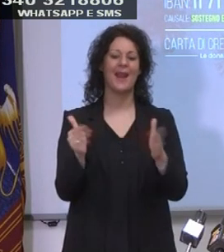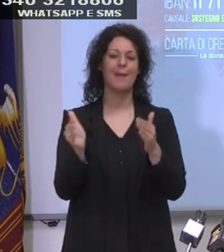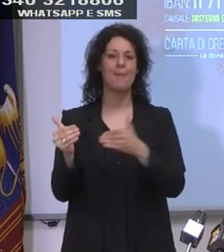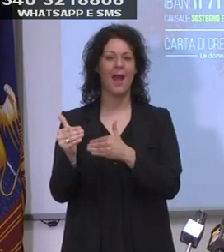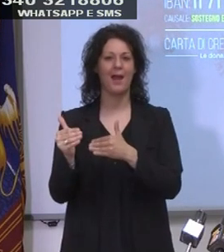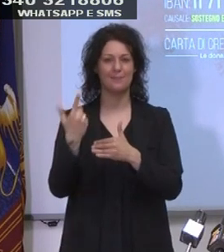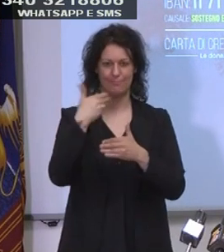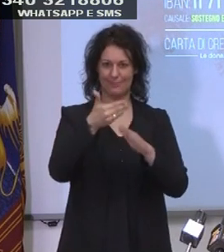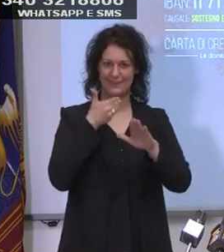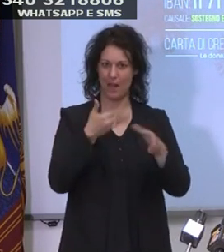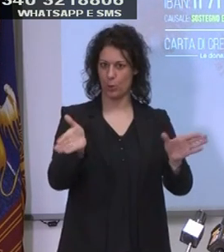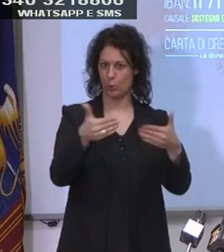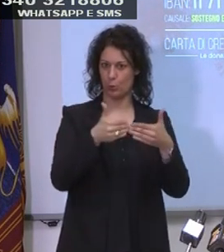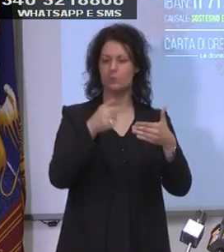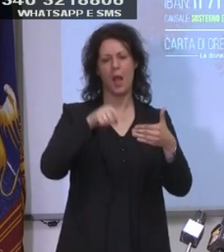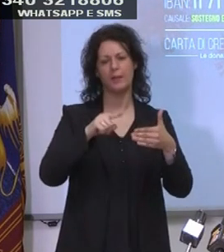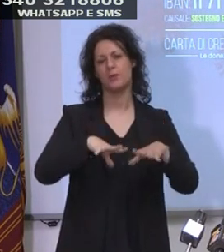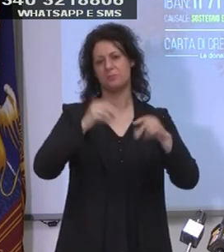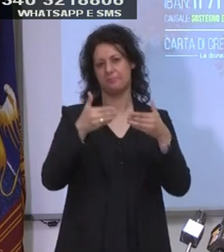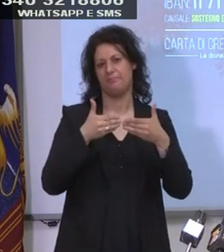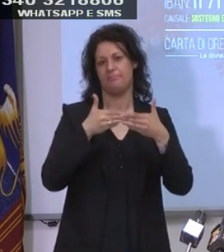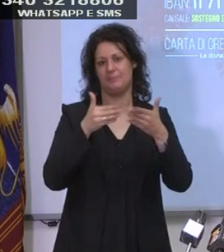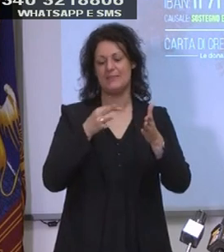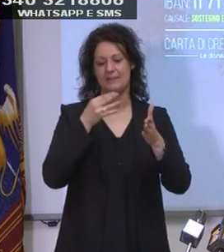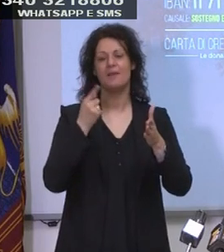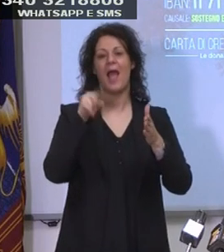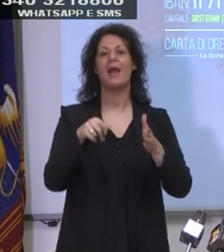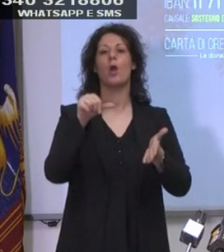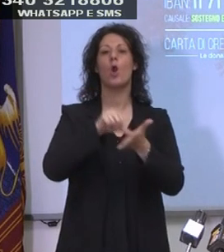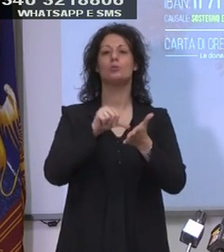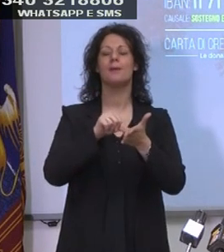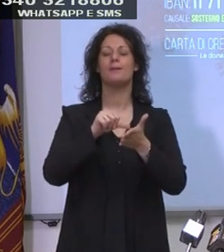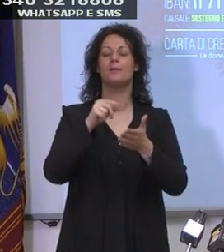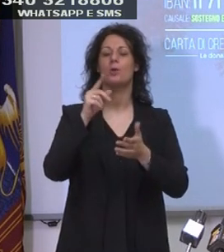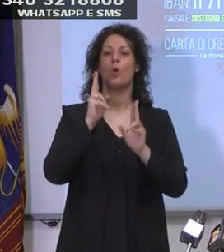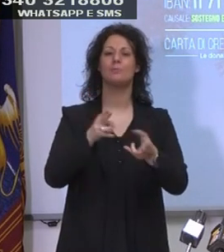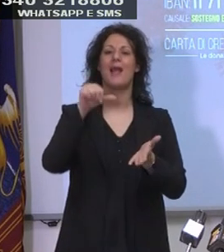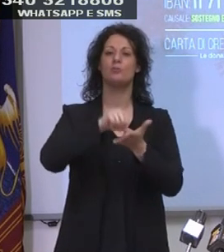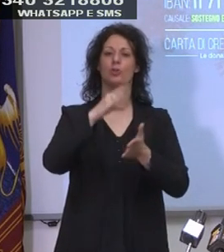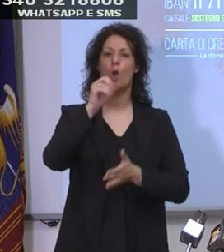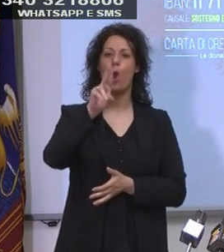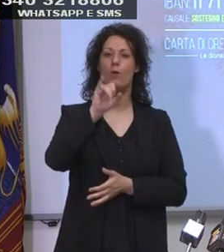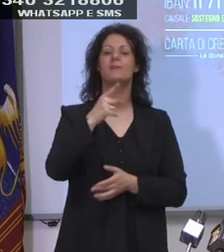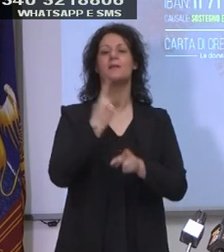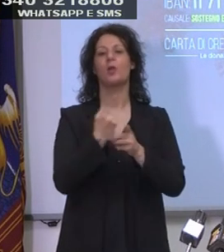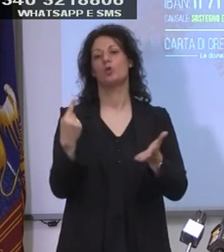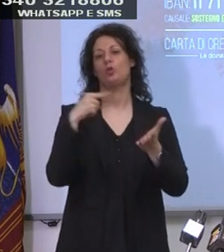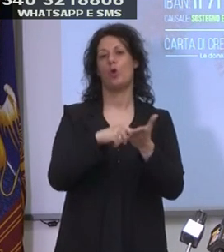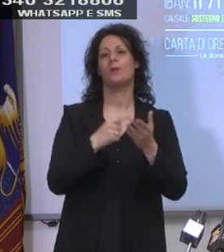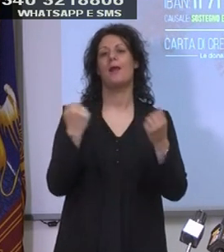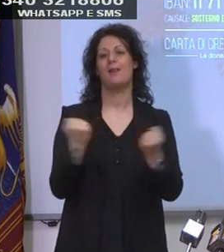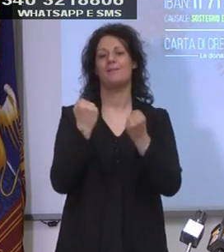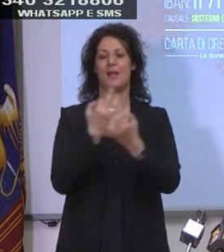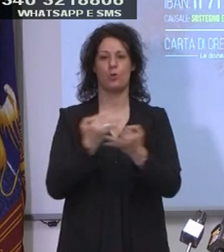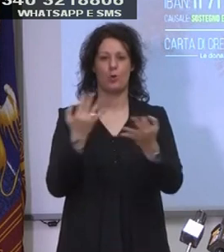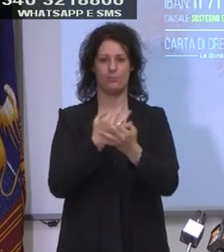in alcuni ospedali che erano chiusi, quindi anche lì stiamo ritornando, anche perché le terapie che si trovavano nei blocchi operatori